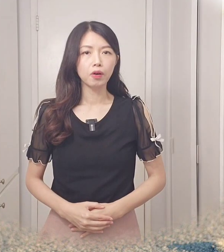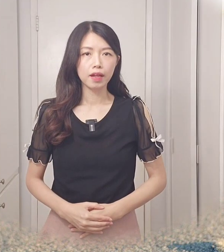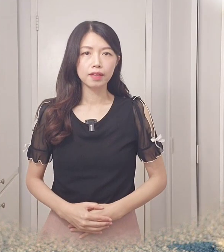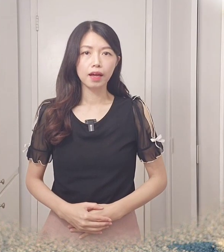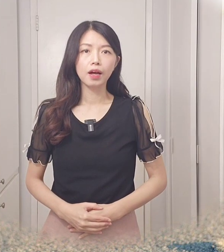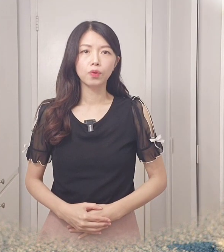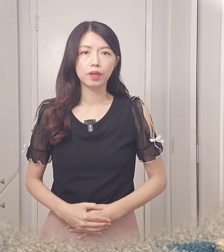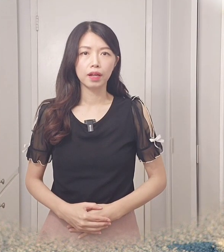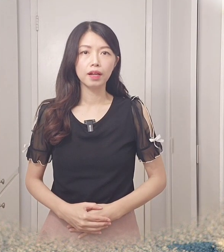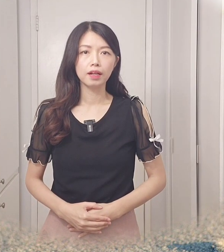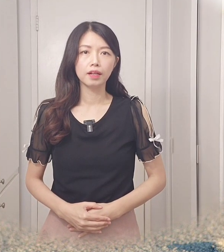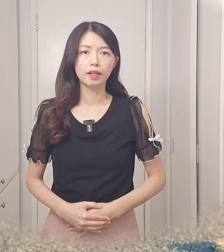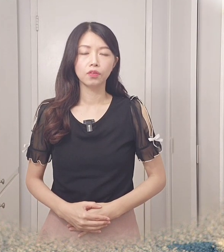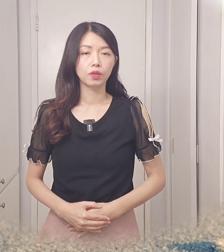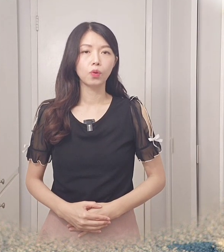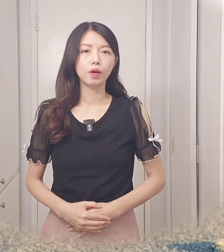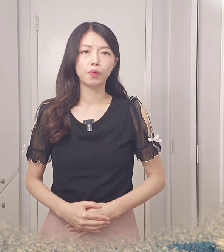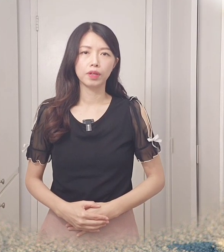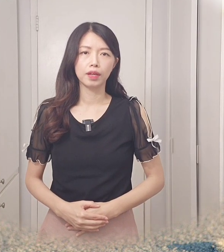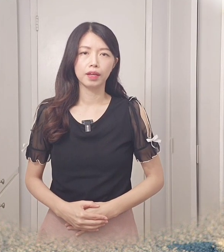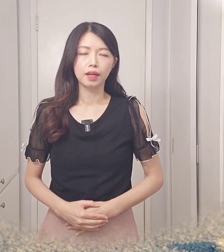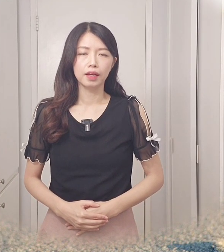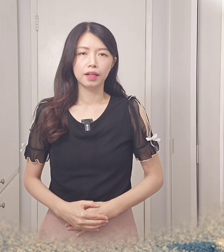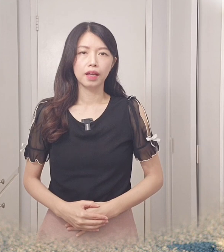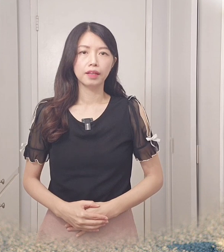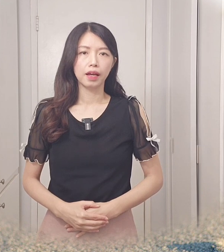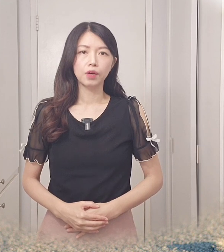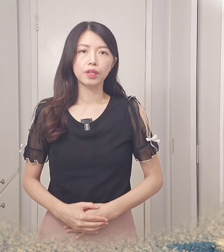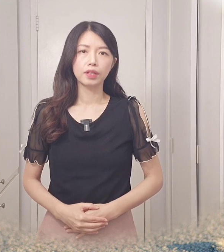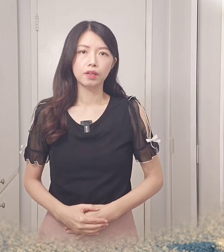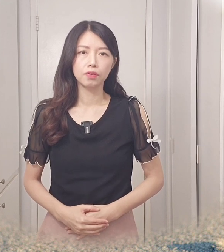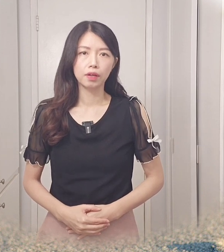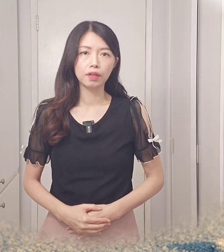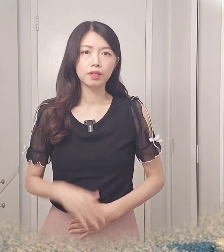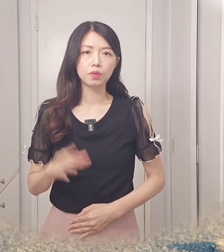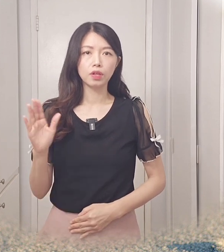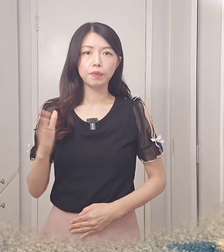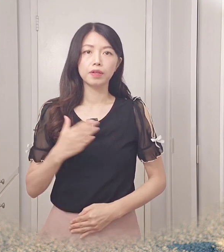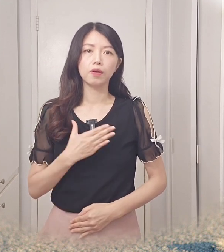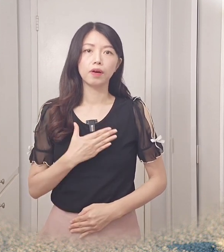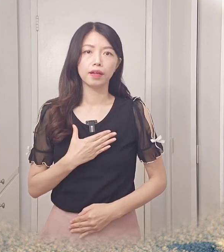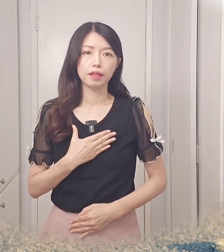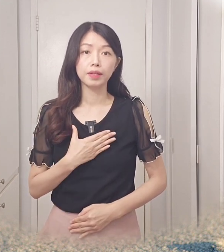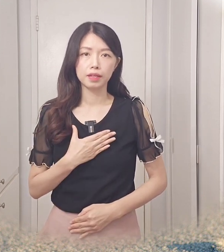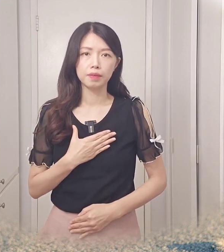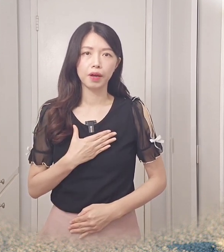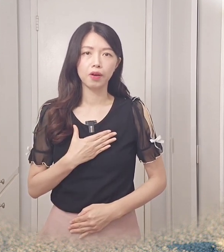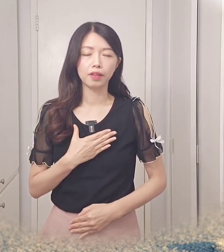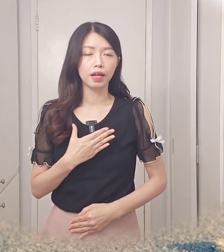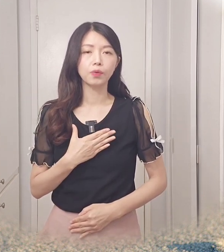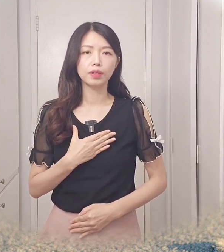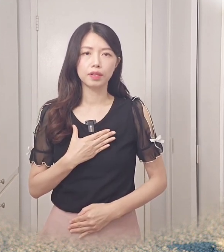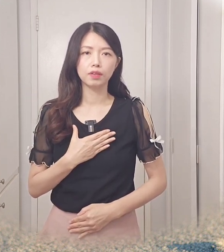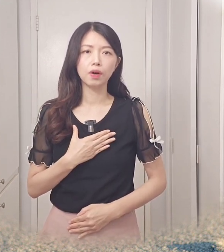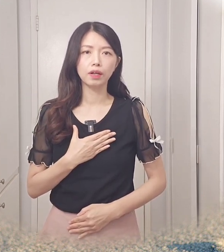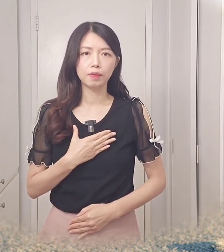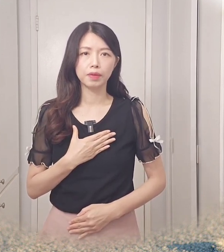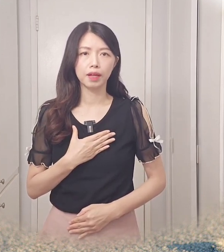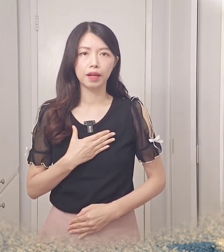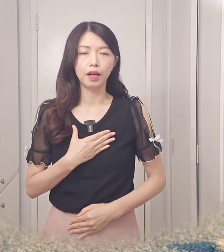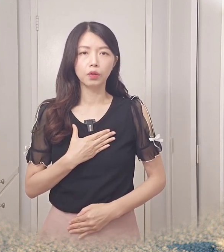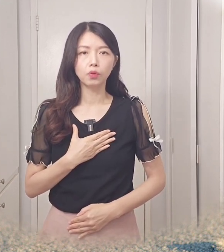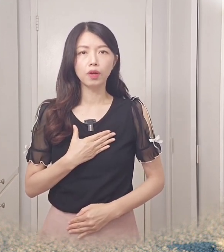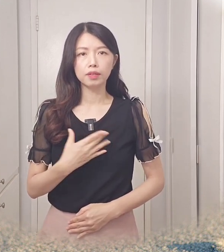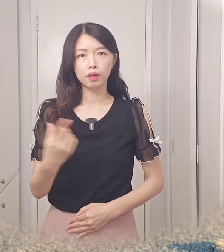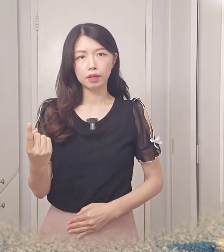내 평생 살아온 길 뒤돌아보니, 일단 나라고 한 뜻의 수어는 손을 펴서 가슴에 대시면 나라고 한 뜻의 수어가